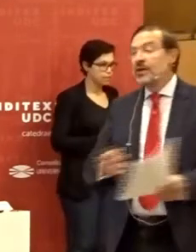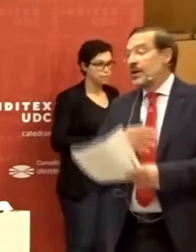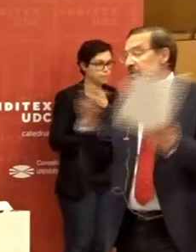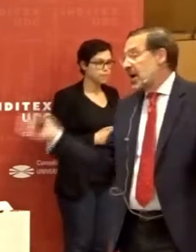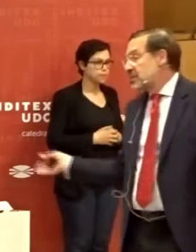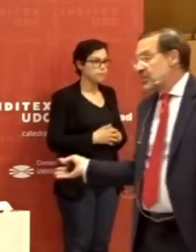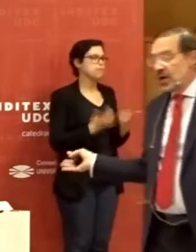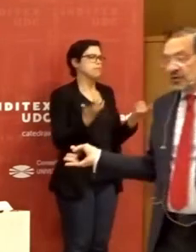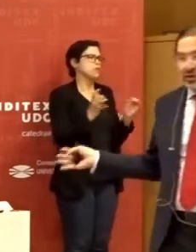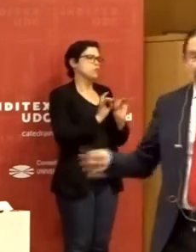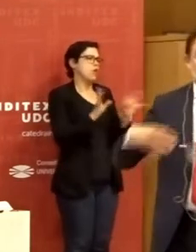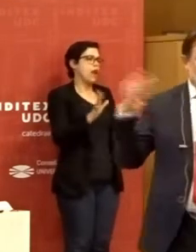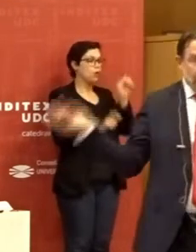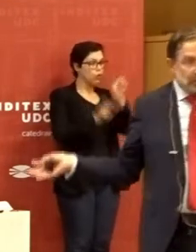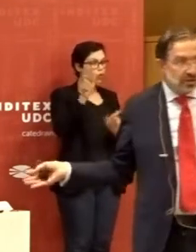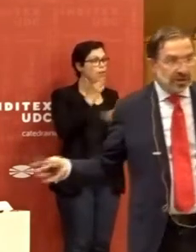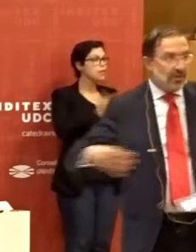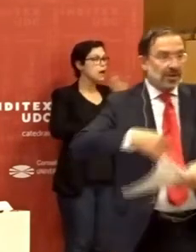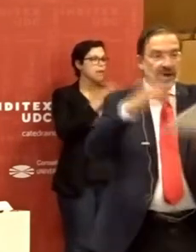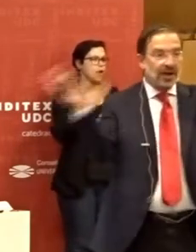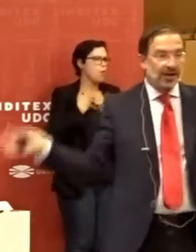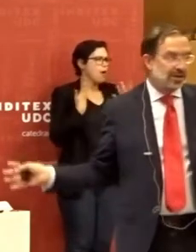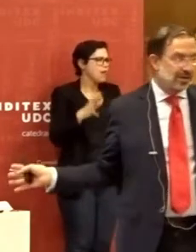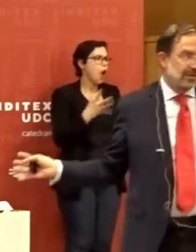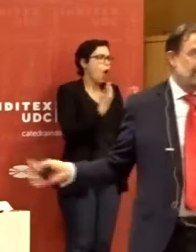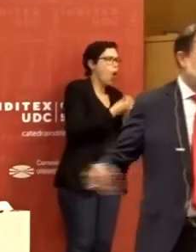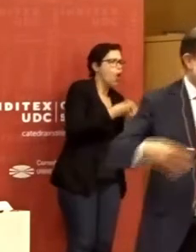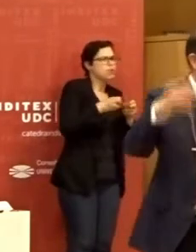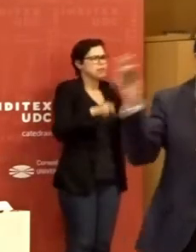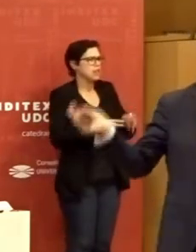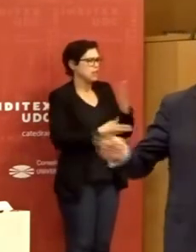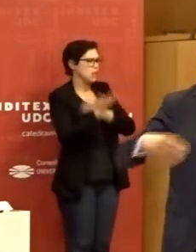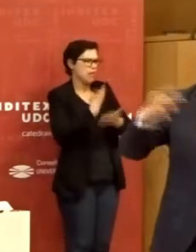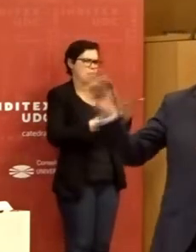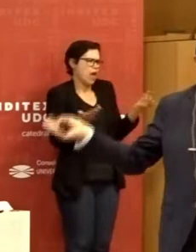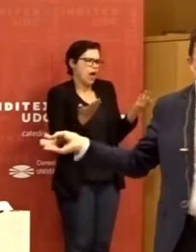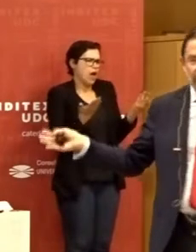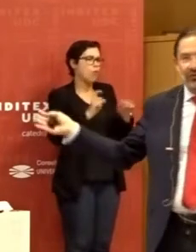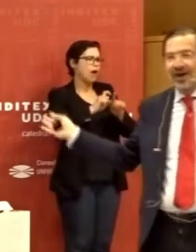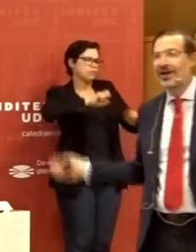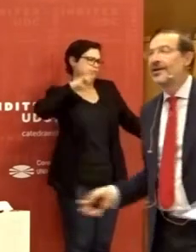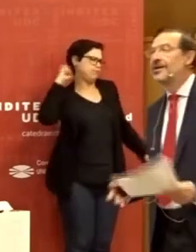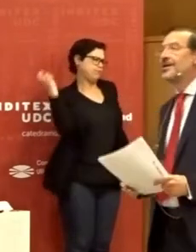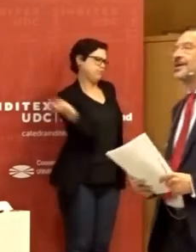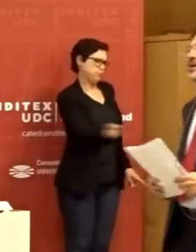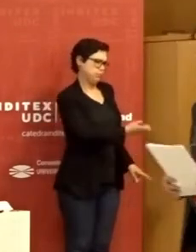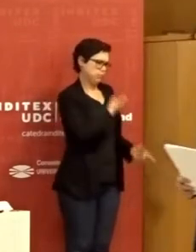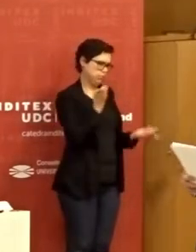Indudablemente, entre las personas con discapacidad como sin discapacidad hay, en fin, hay de todo, ¿no?